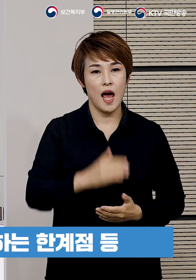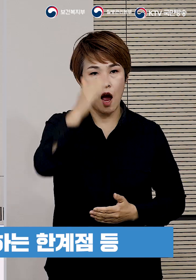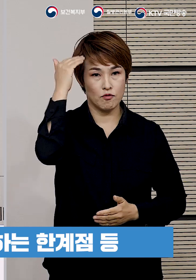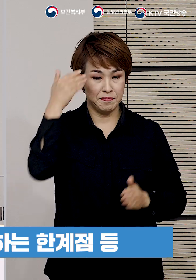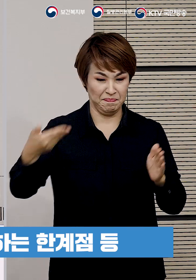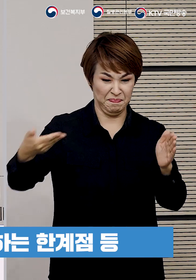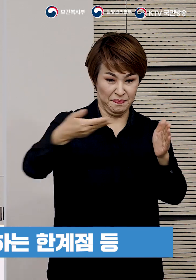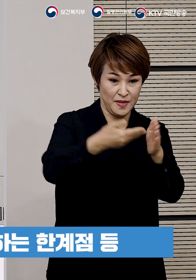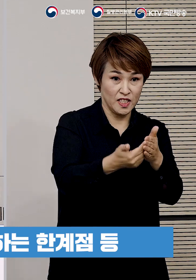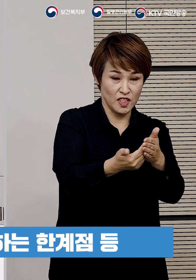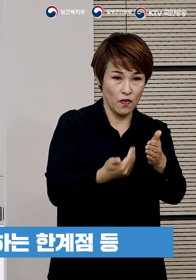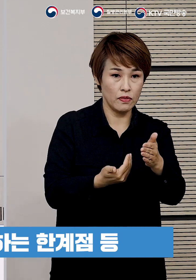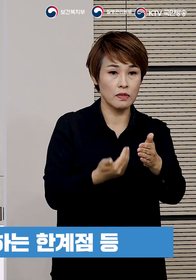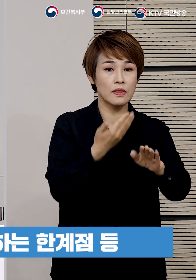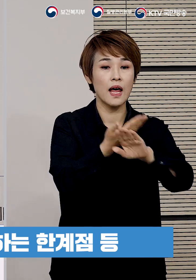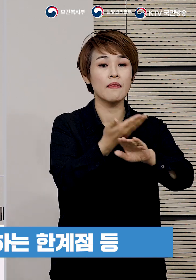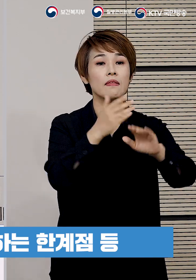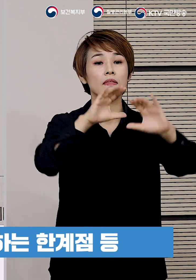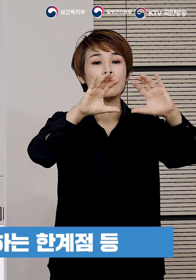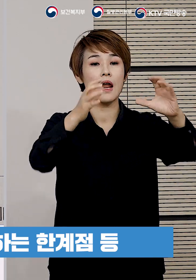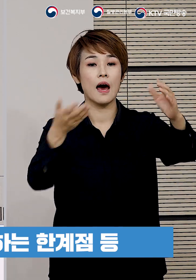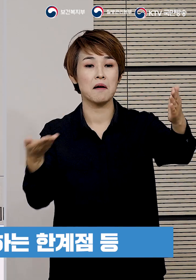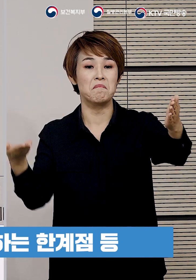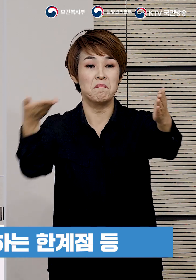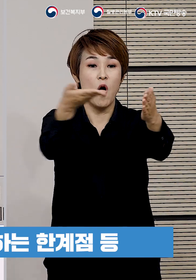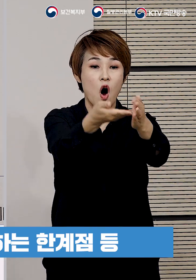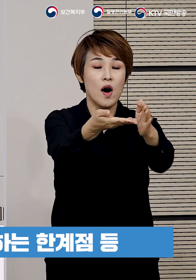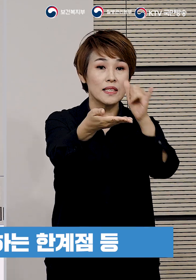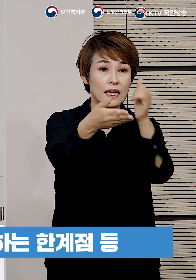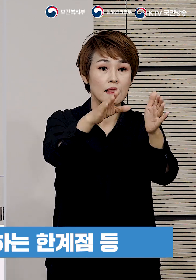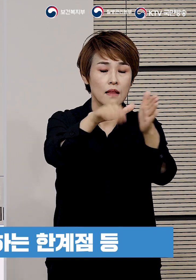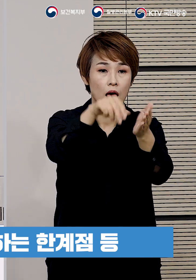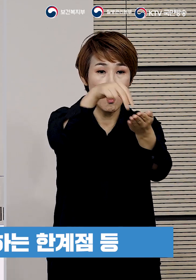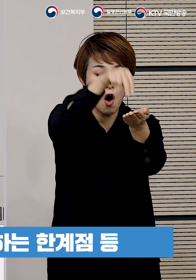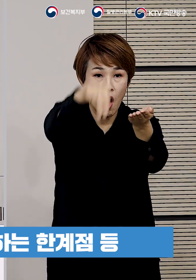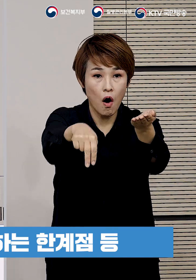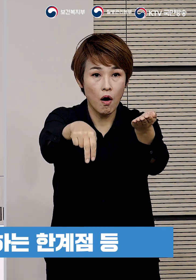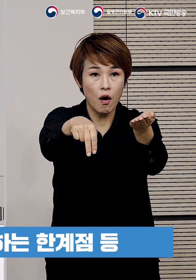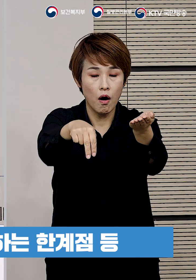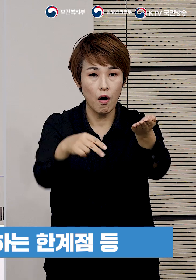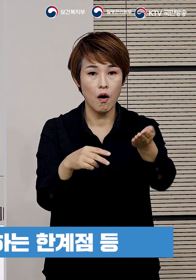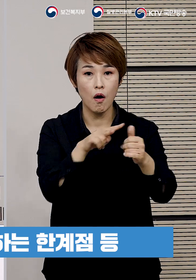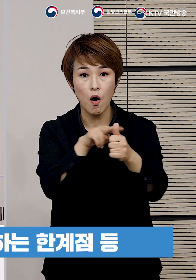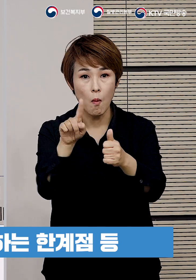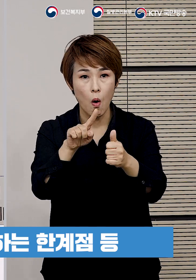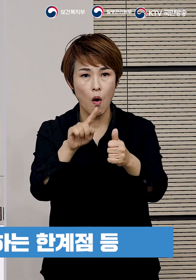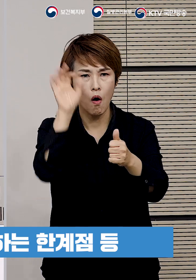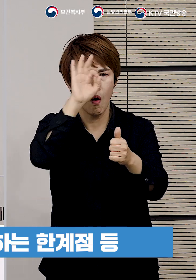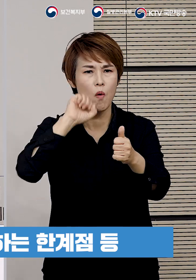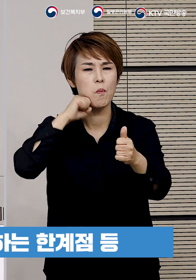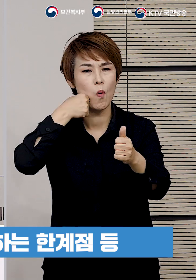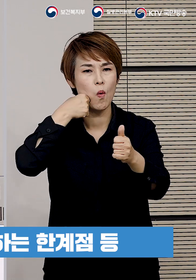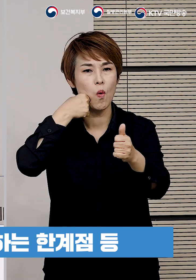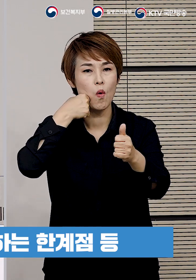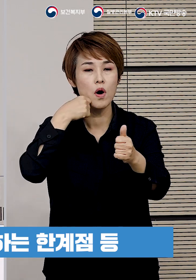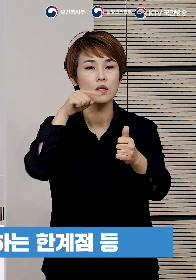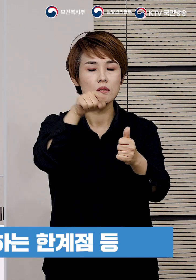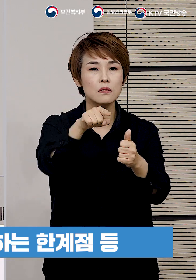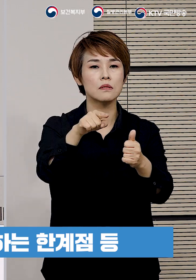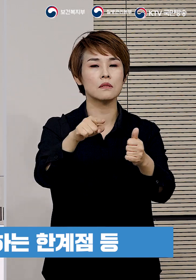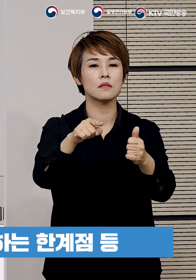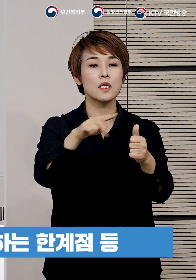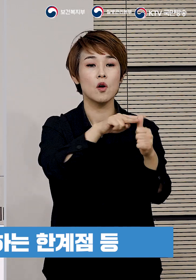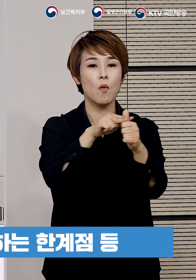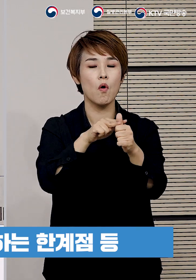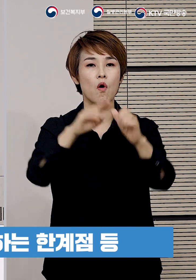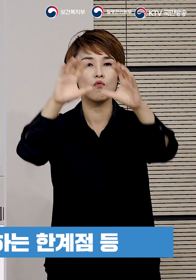우리나라에 입항하기 이전 다른 나라에서 하선한 선원의 정보 확보가 어려웠고 관련 정보의